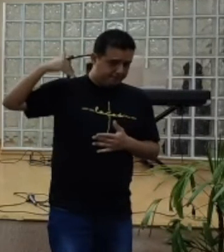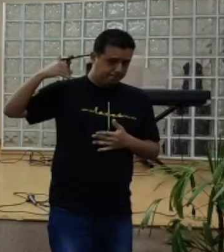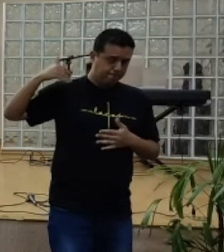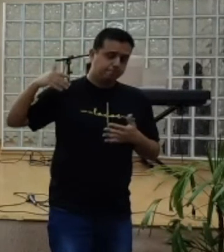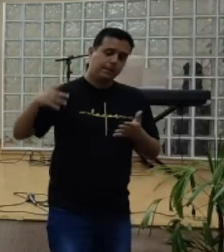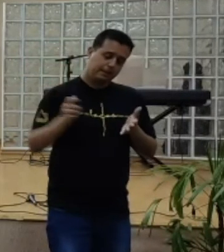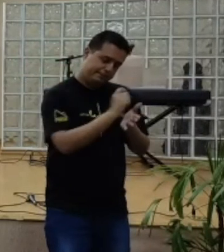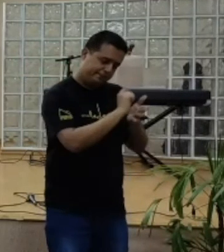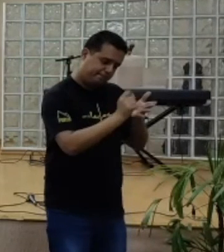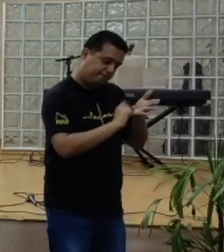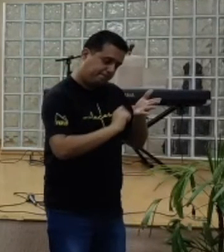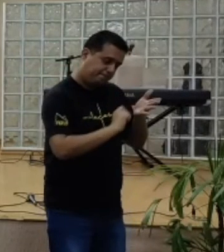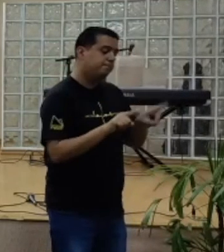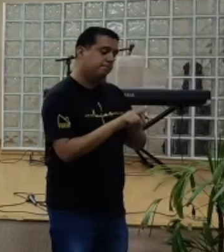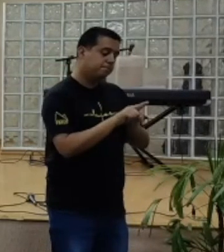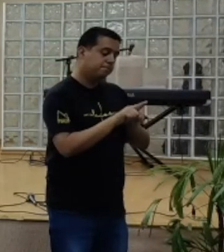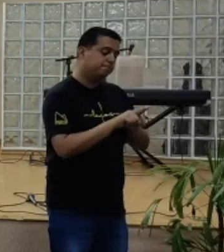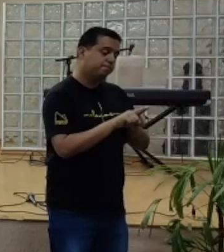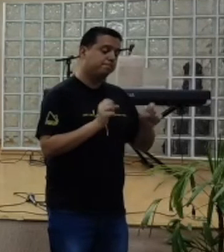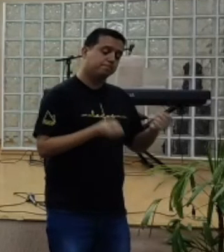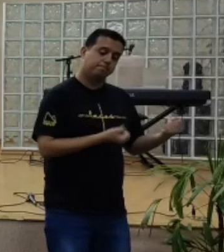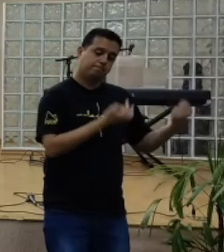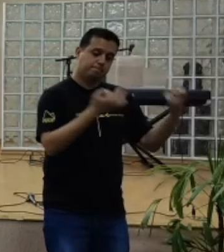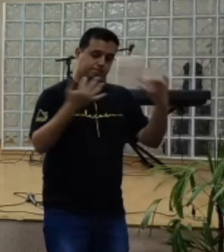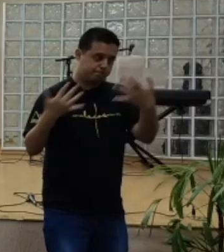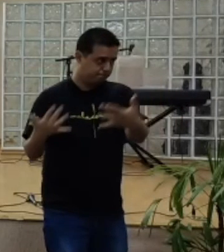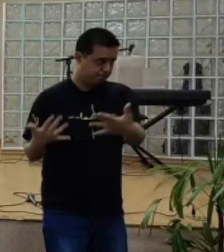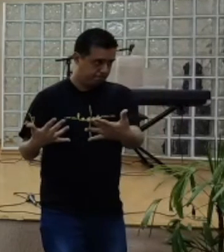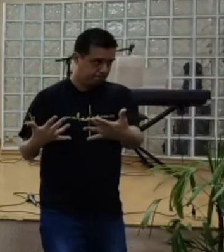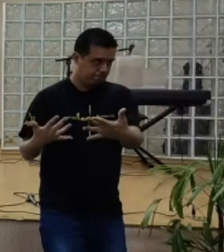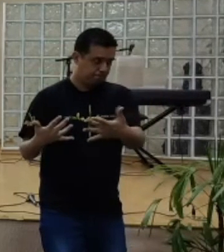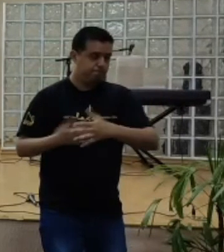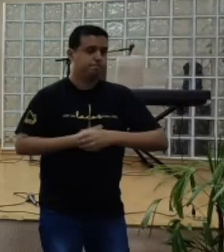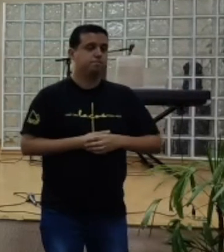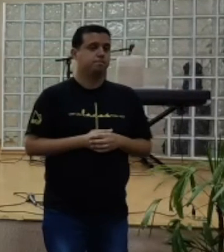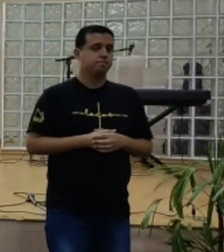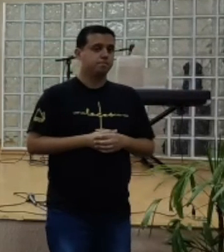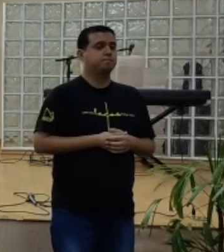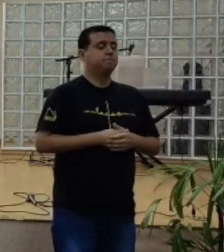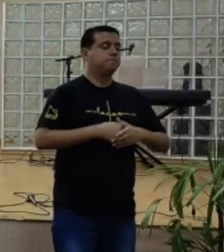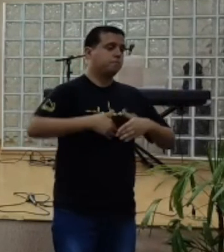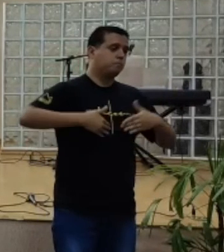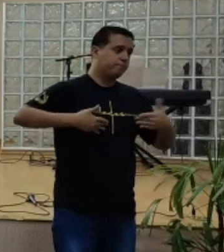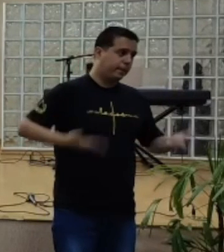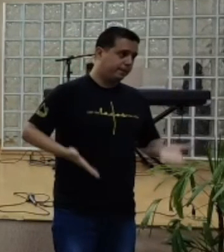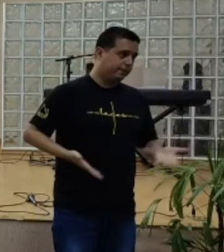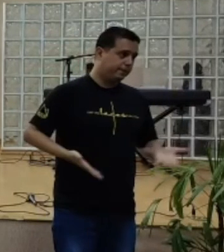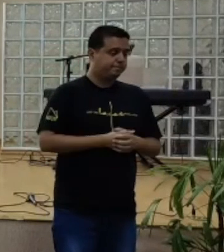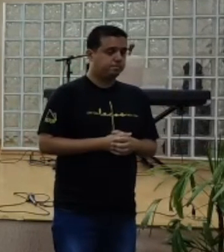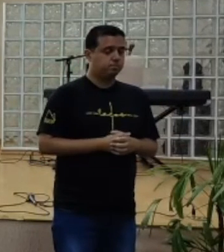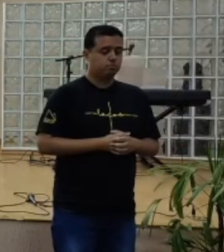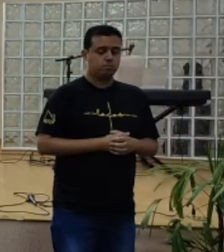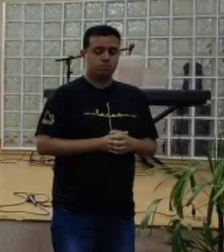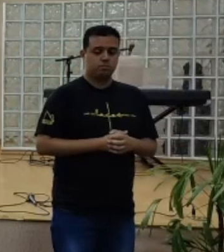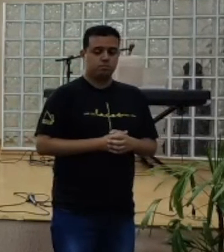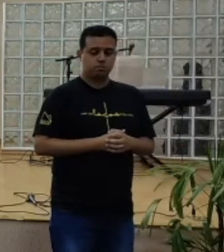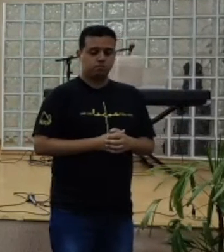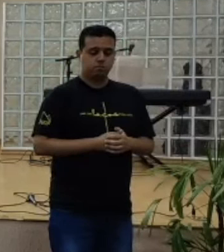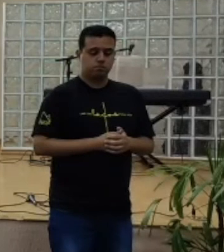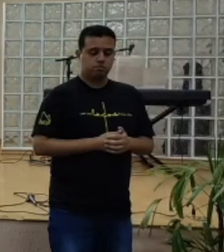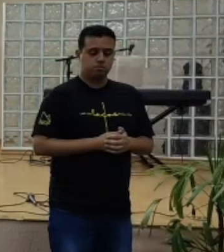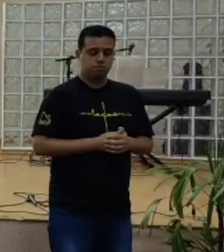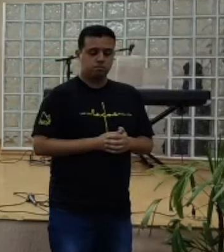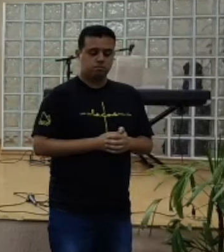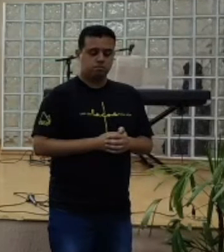prática disto. E aí ele vai, então, trabalhar um pouco esta questão que mexe com o